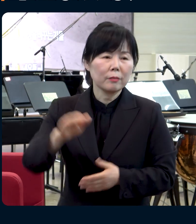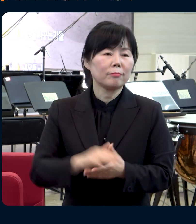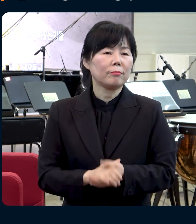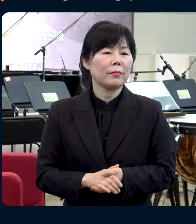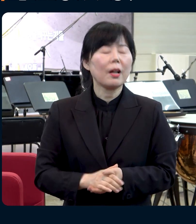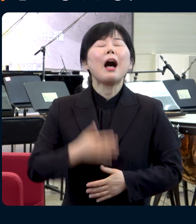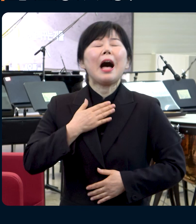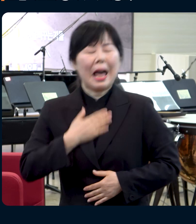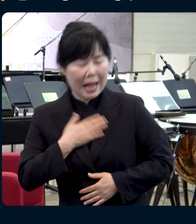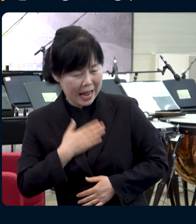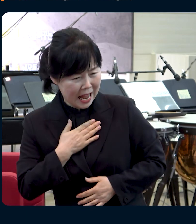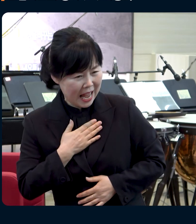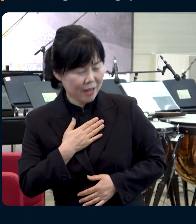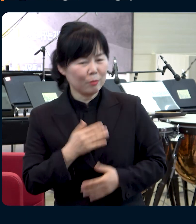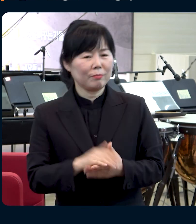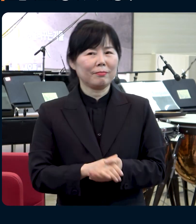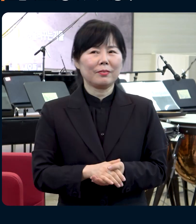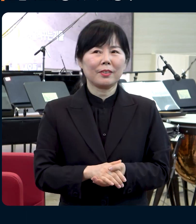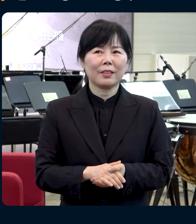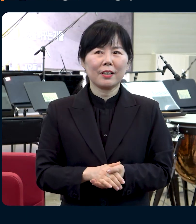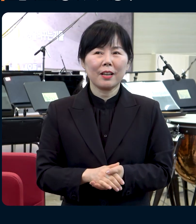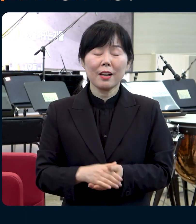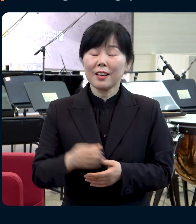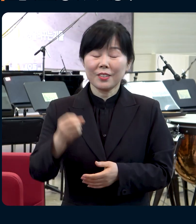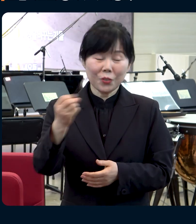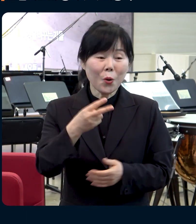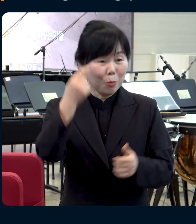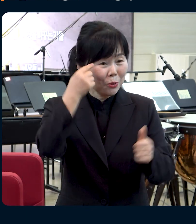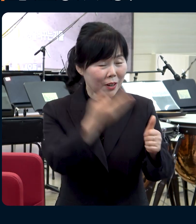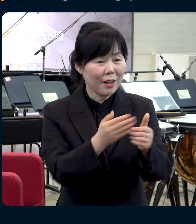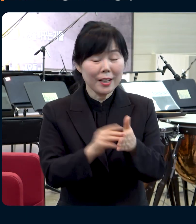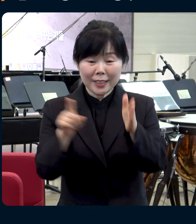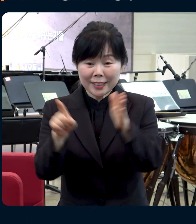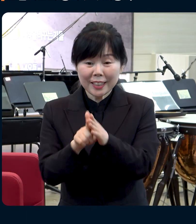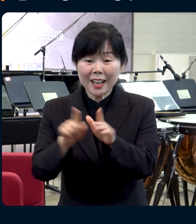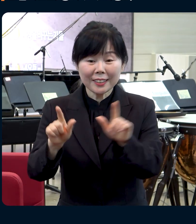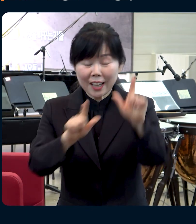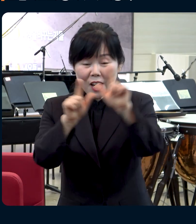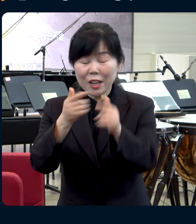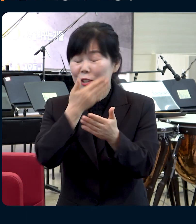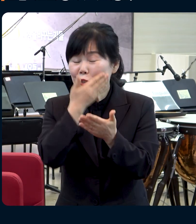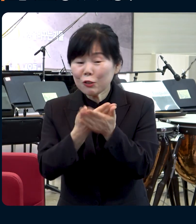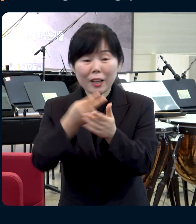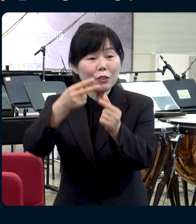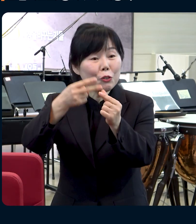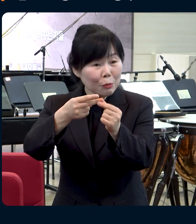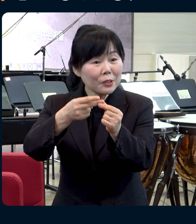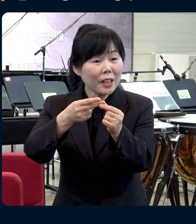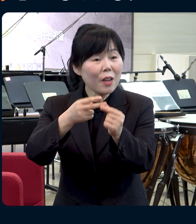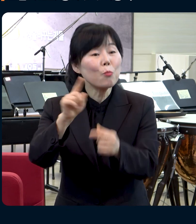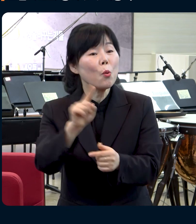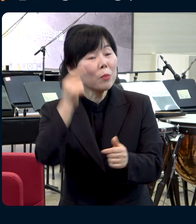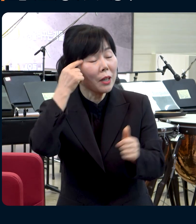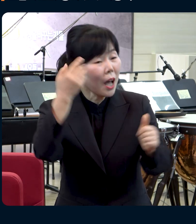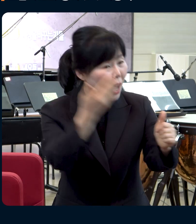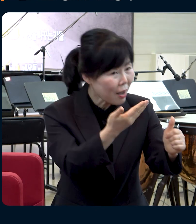아유, 알겠습니다 선생님. 그러면 신앙생활에 있어서 정말 중요한 것, 두 번째 중요한 것이 무엇입니까? 라고